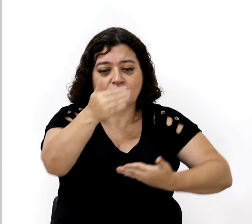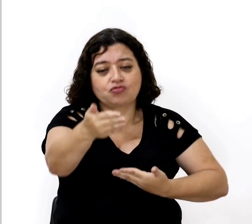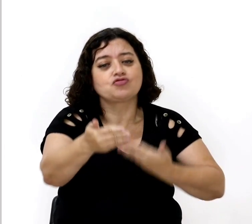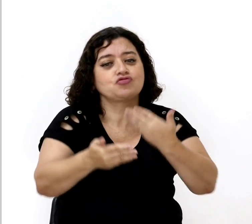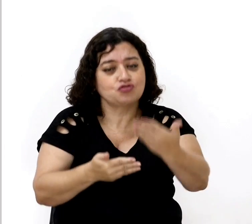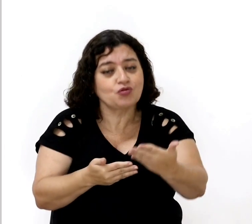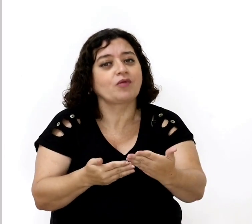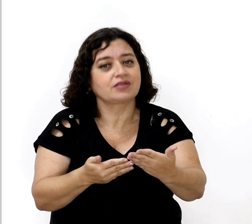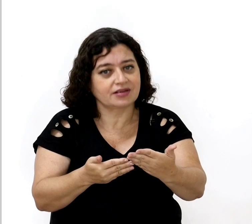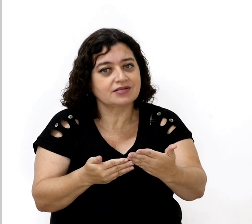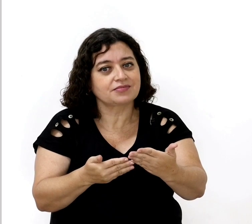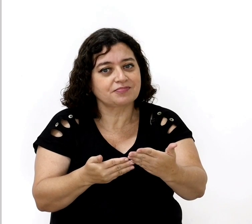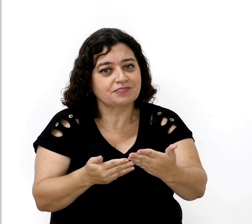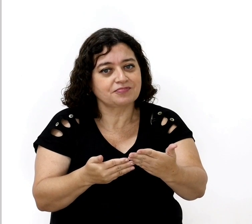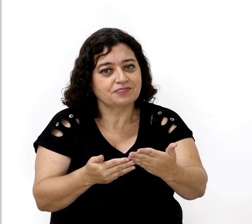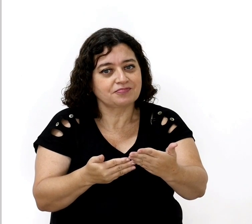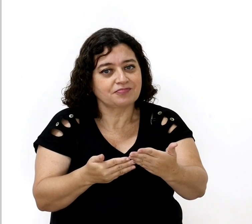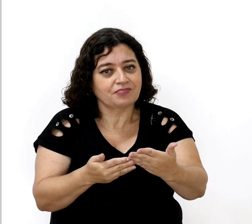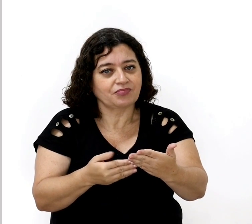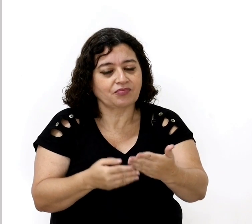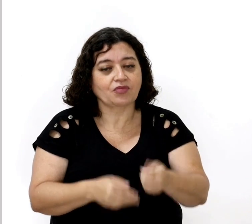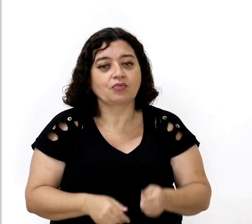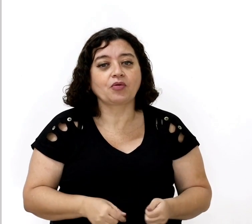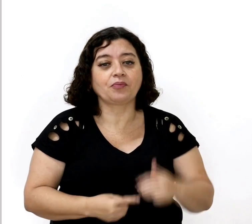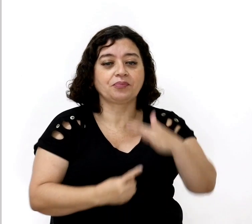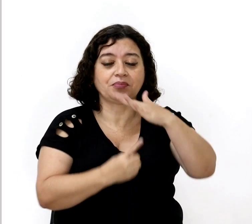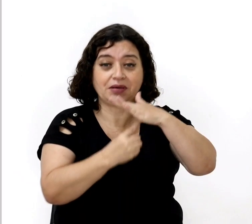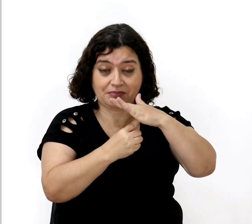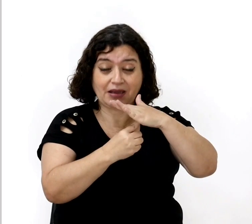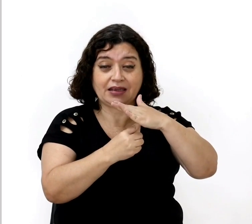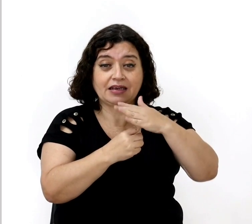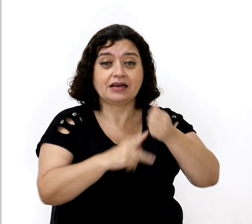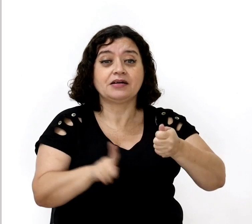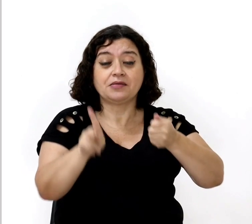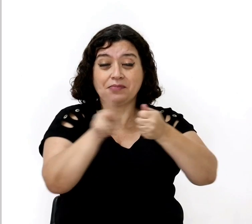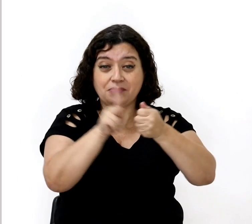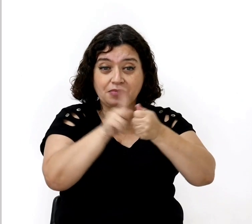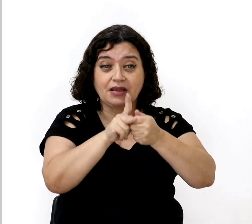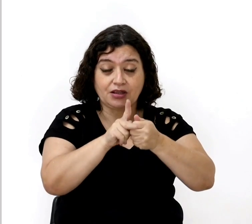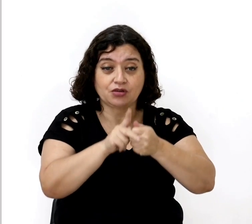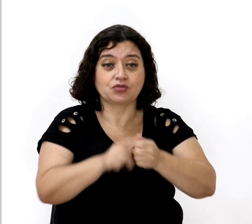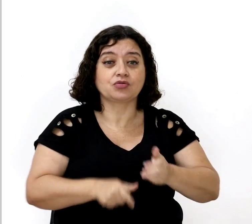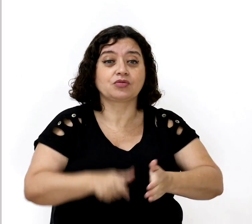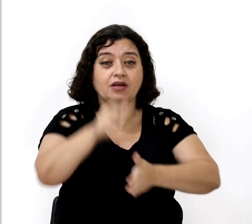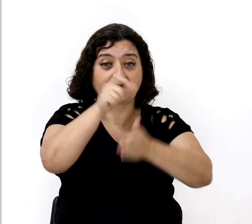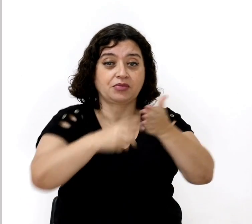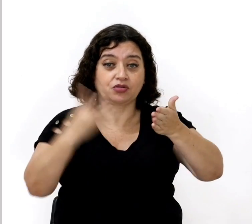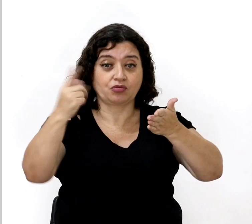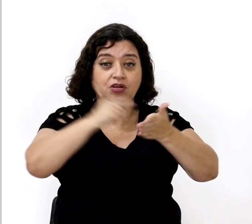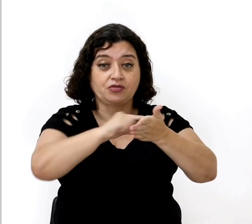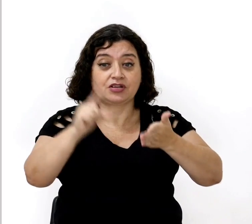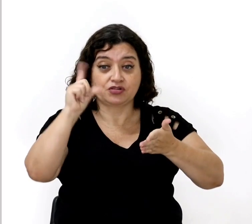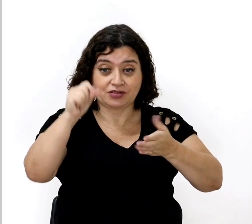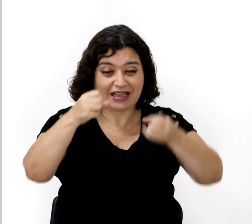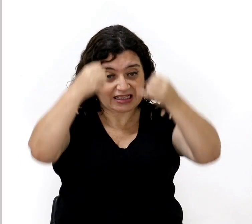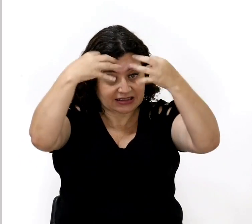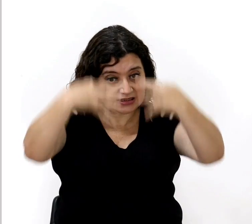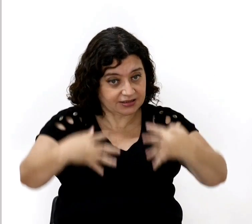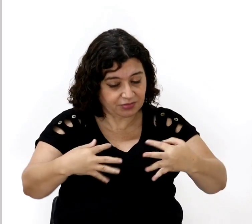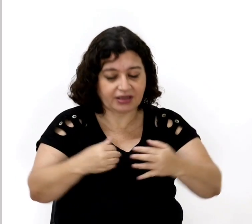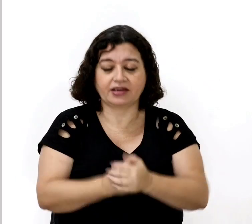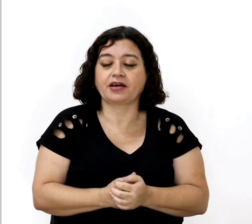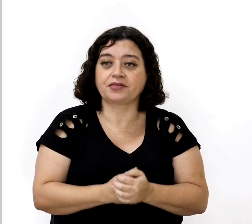de outros, como o texto lá de 1 de Pedro 4, o versículo 10, nos informa, né?